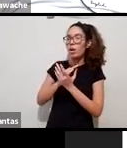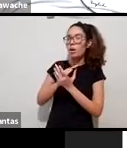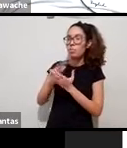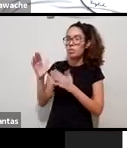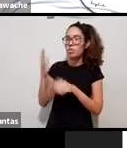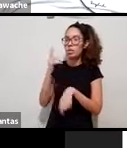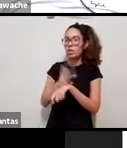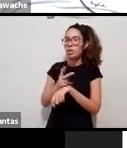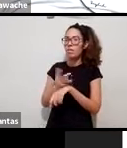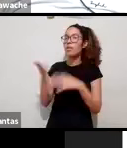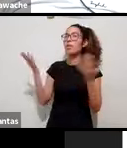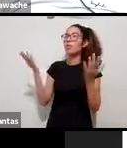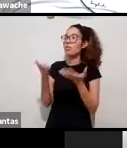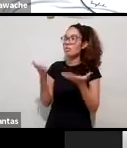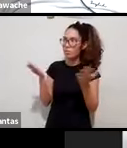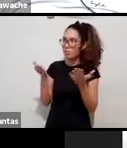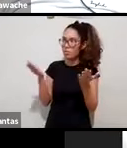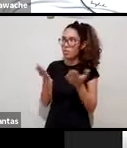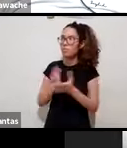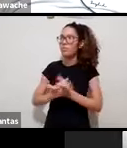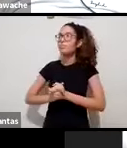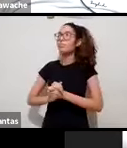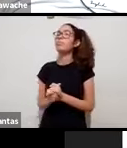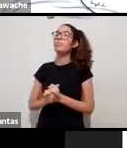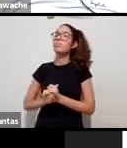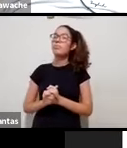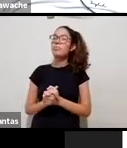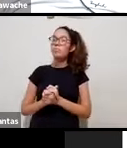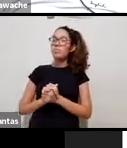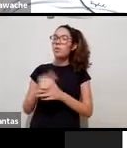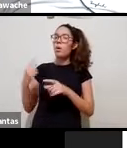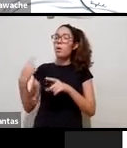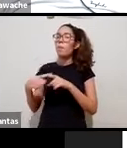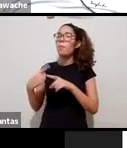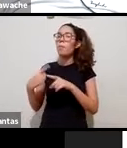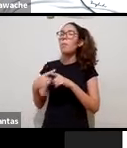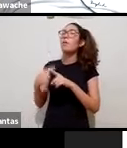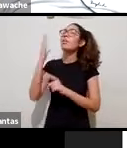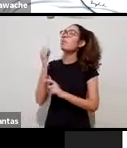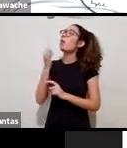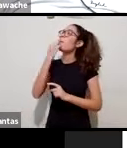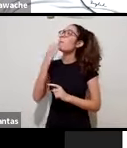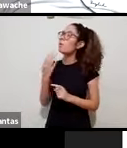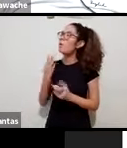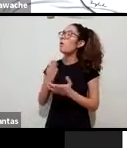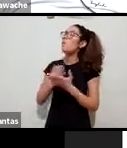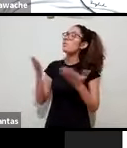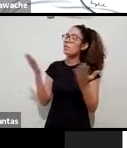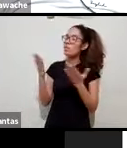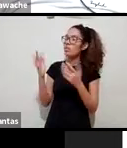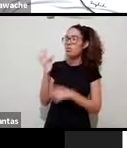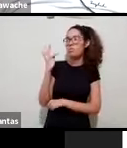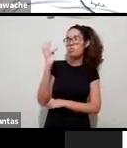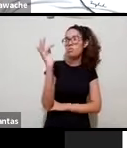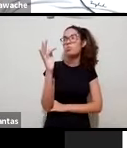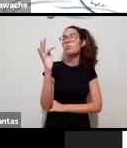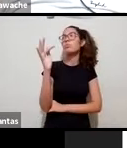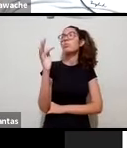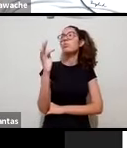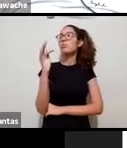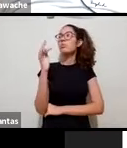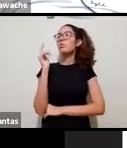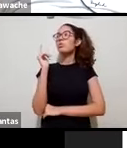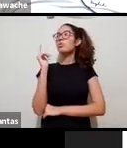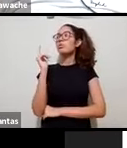tá bom? Porque esses inputs, assim, essas contribuições serão muito importantes para nós, no futuro, conseguirmos,